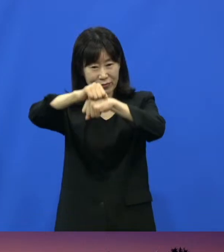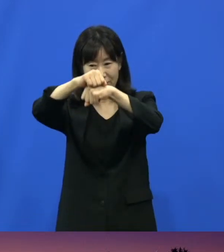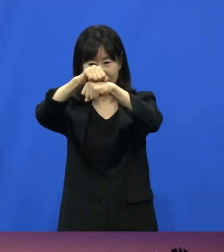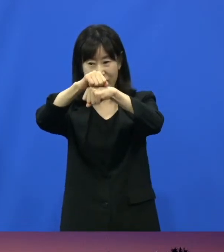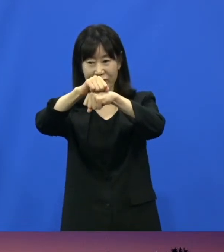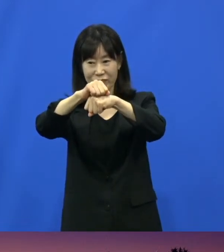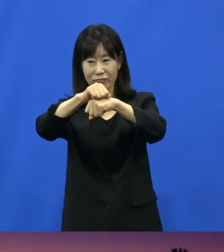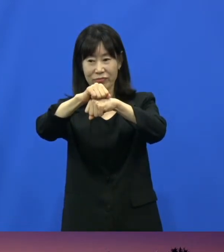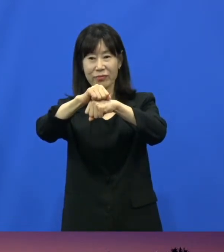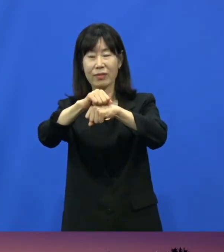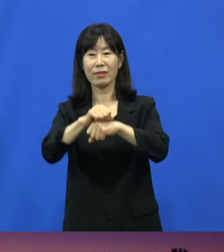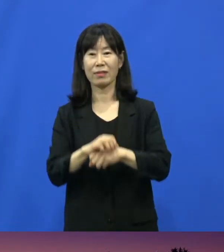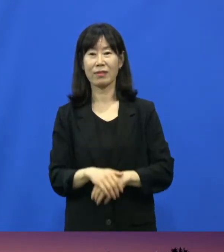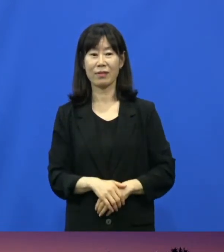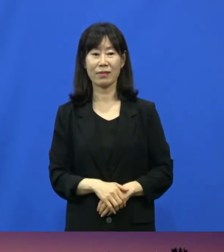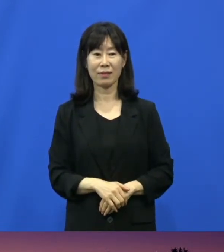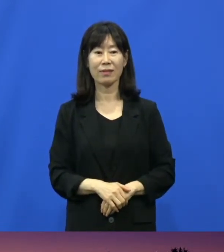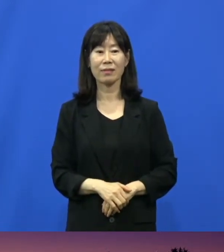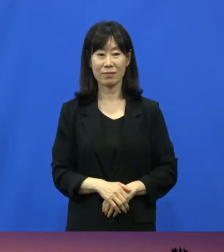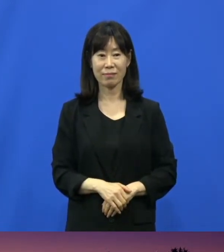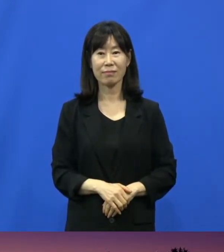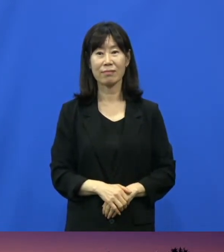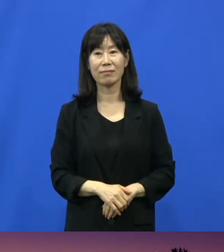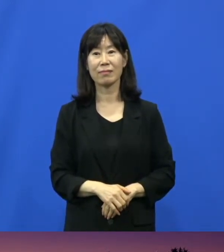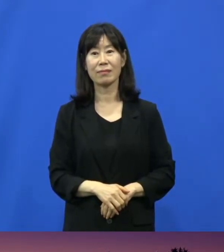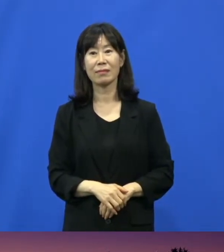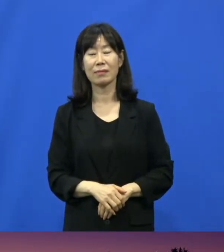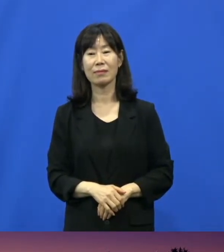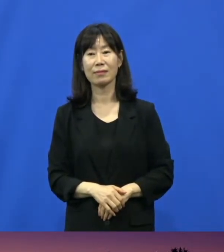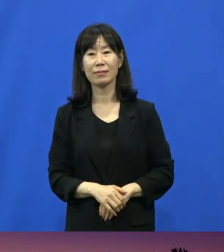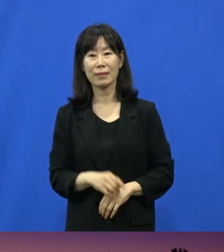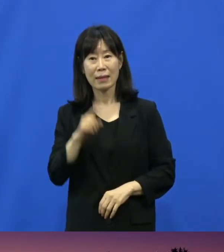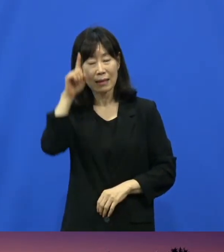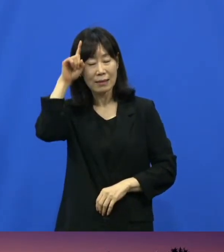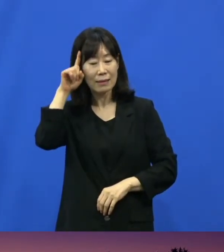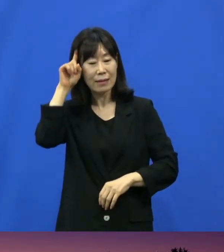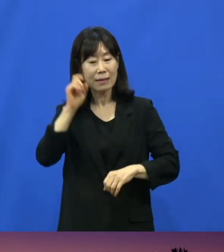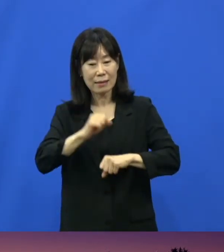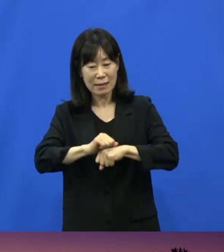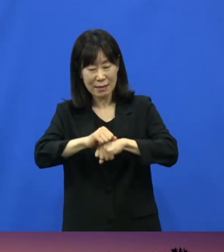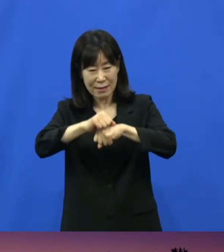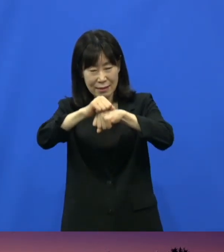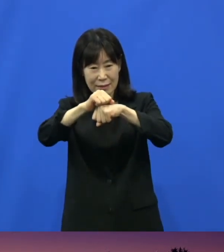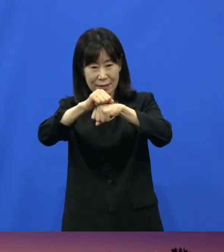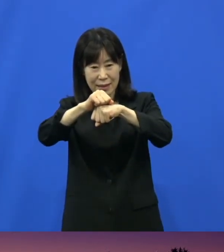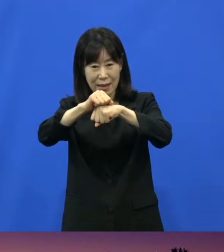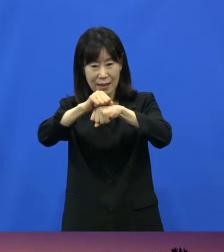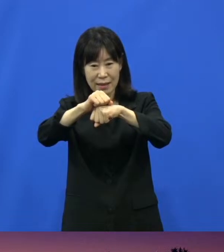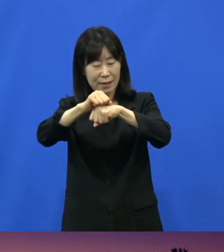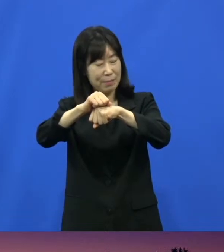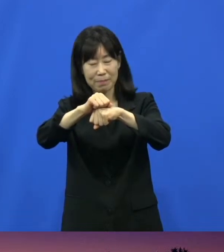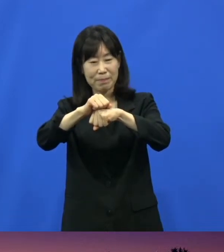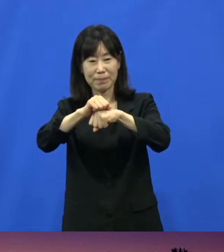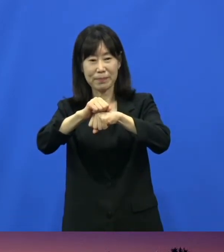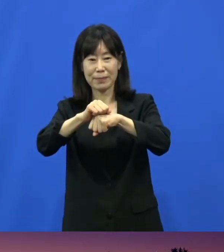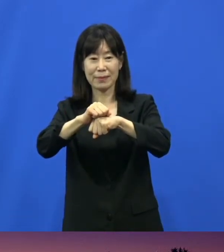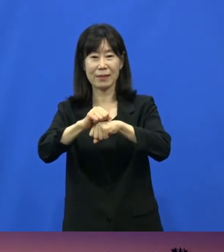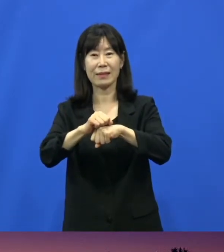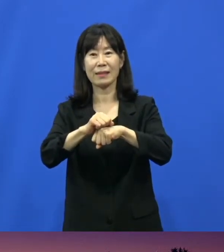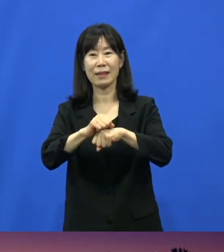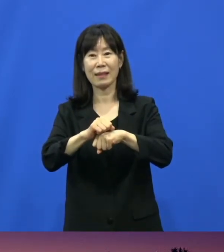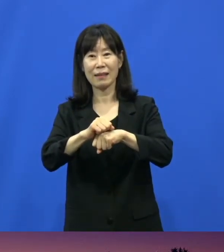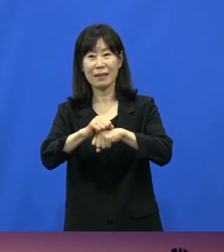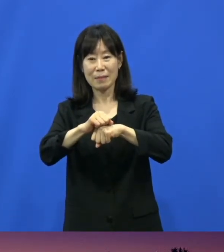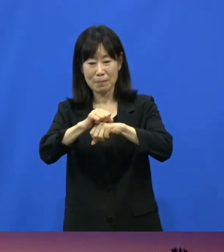스트레스를 풀려고 하는데 스트레스가 더 쌓여요. 스트레스 쌓여가지고 먹었어요. 근데 더 쌓여서 더 쪘어요. 더 스트레스 쌓이는 거예요. 더